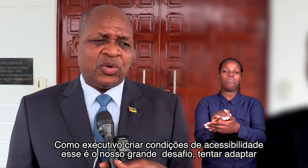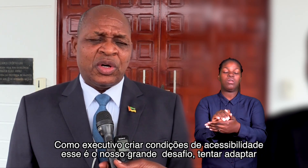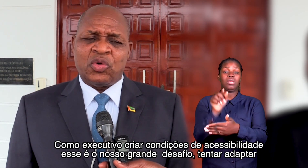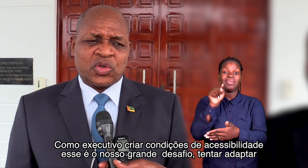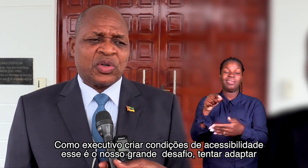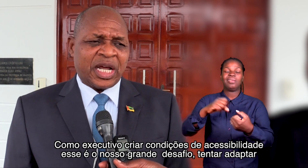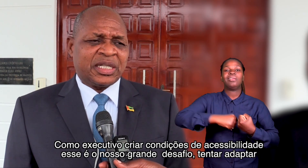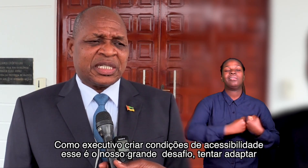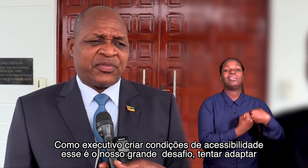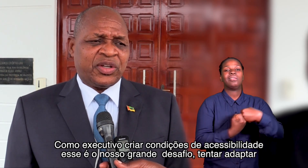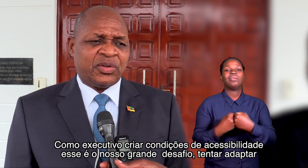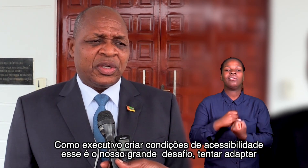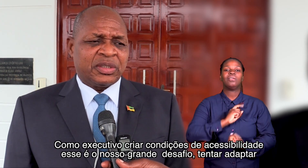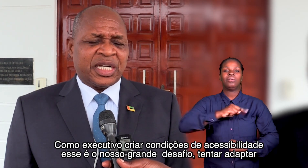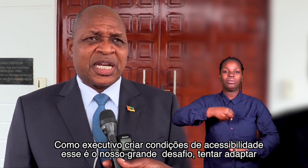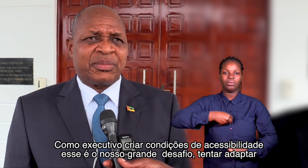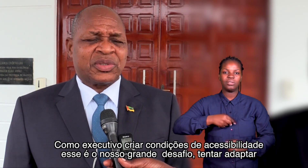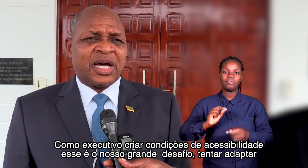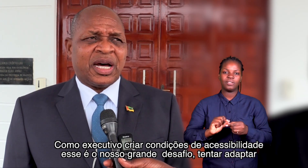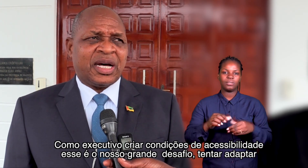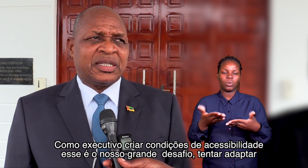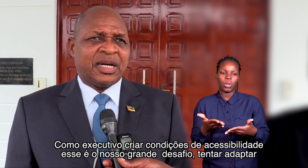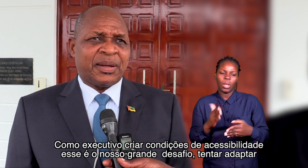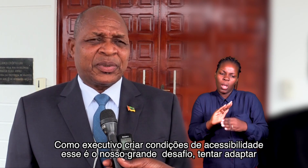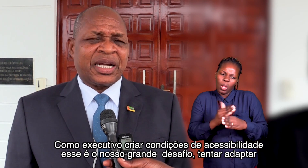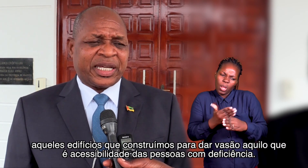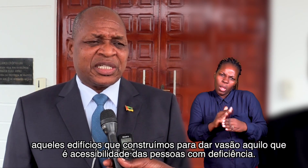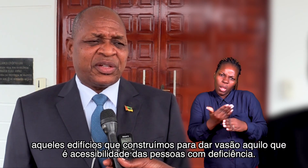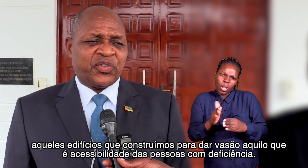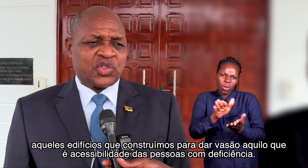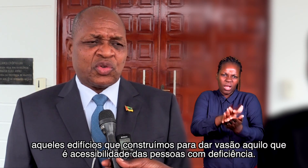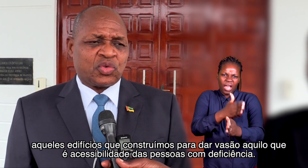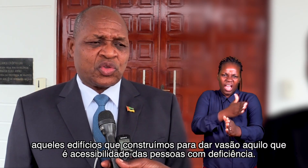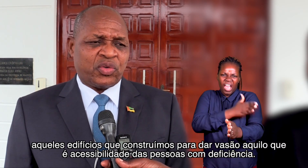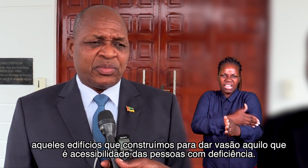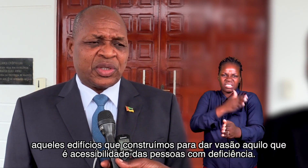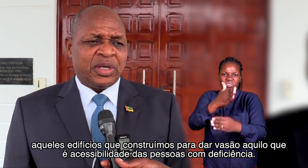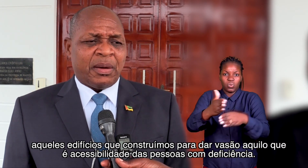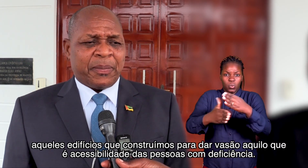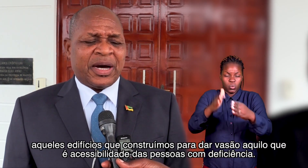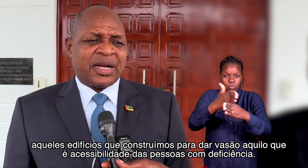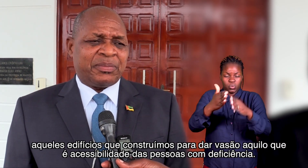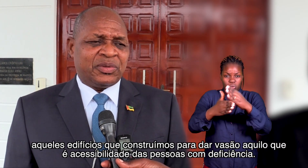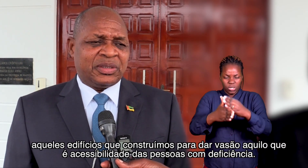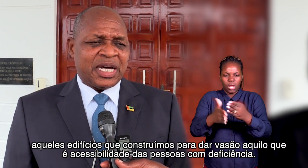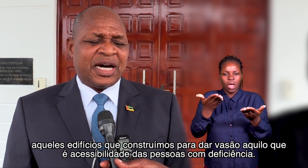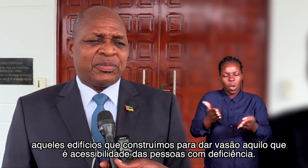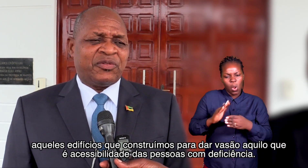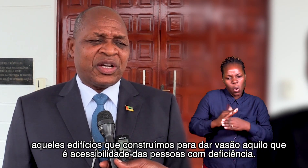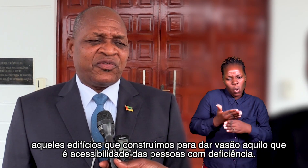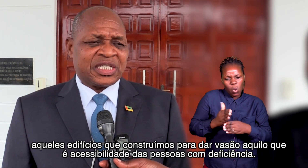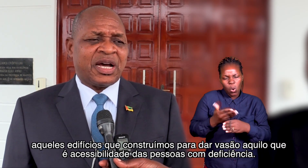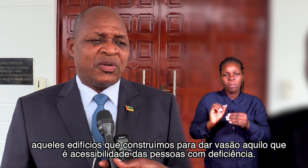que é o nosso grande desafio, tentarmos adaptar aqueles edifícios que nós construímos para